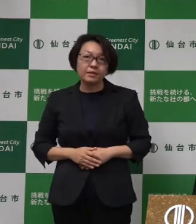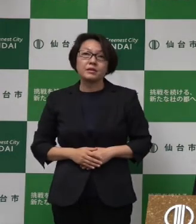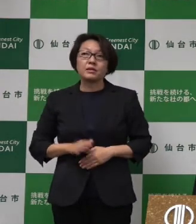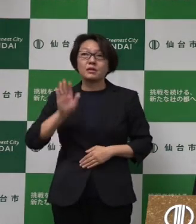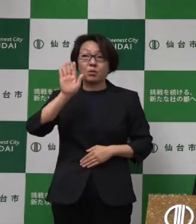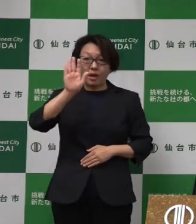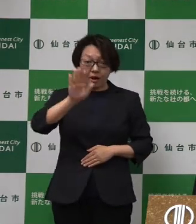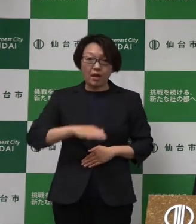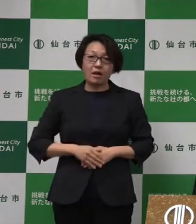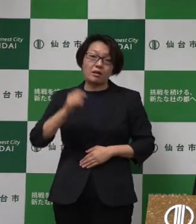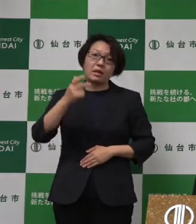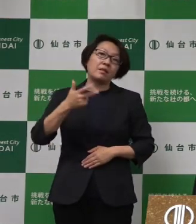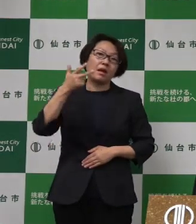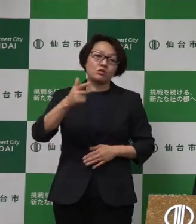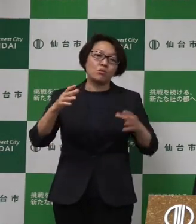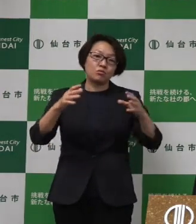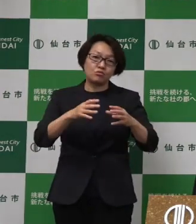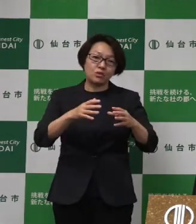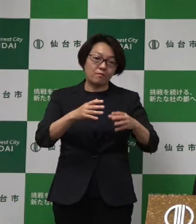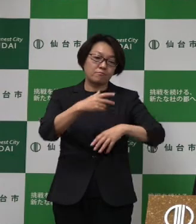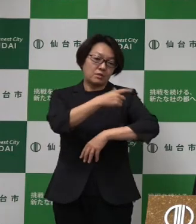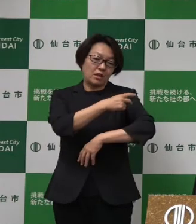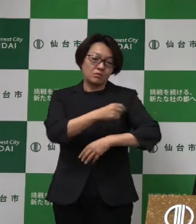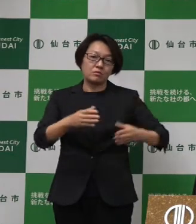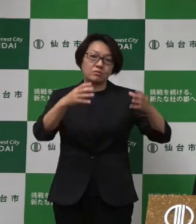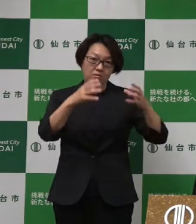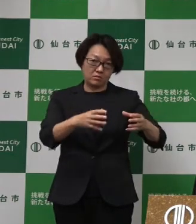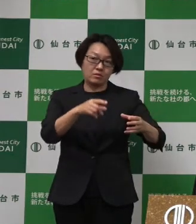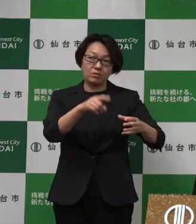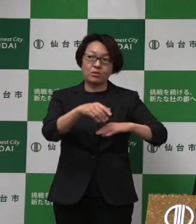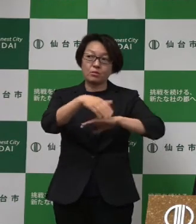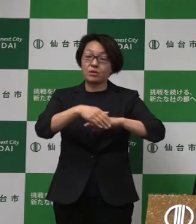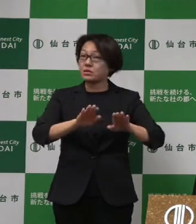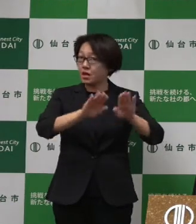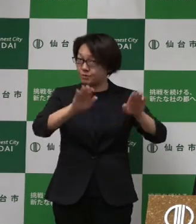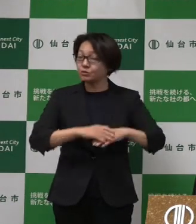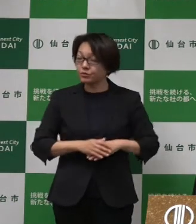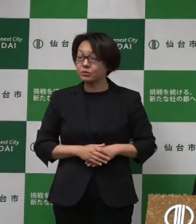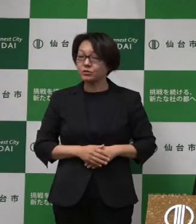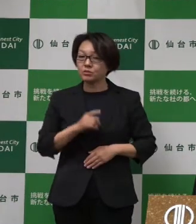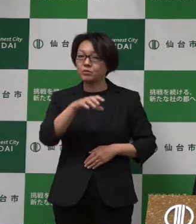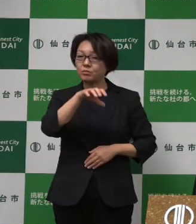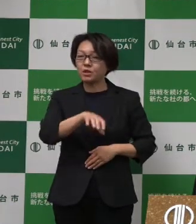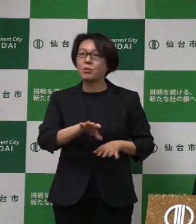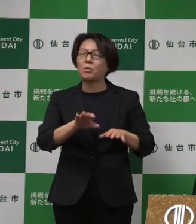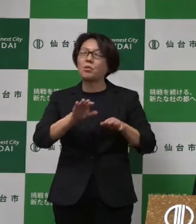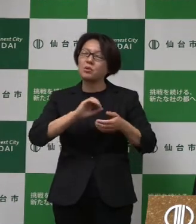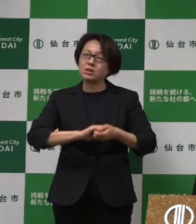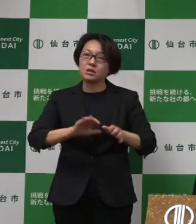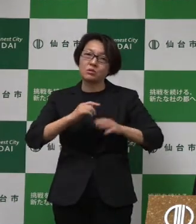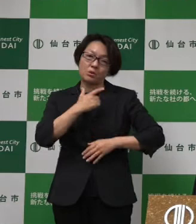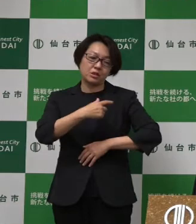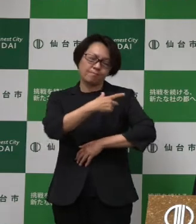また仙台市の集団接種枠についても受付をさせていただきますが、そういうところでも受けていただきたいというふうに考えております